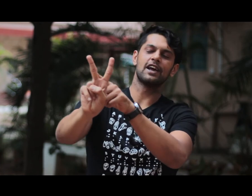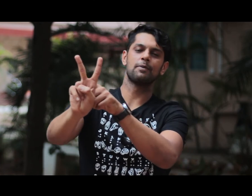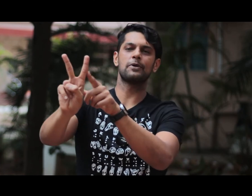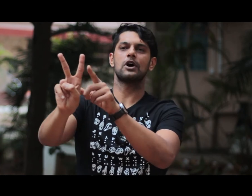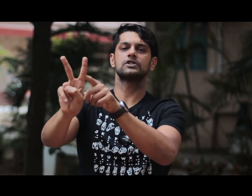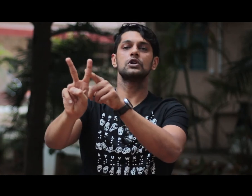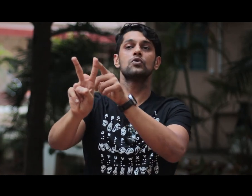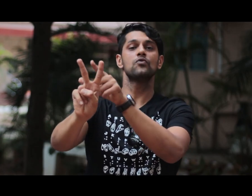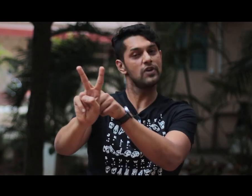ನನ್ನ ಪಿಕೆ ಆರ್ ಎಸ್ ಟಿ ಯು ವಿ